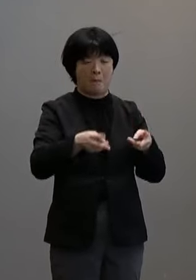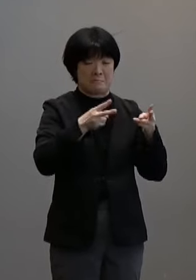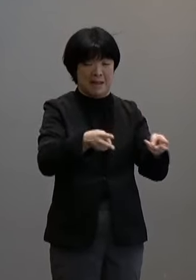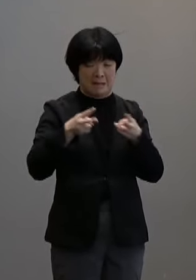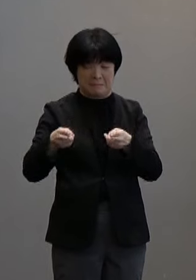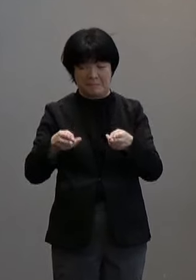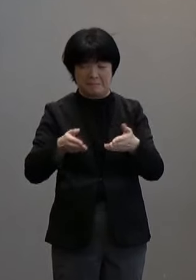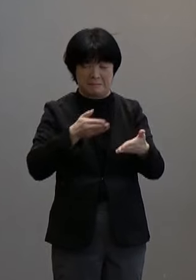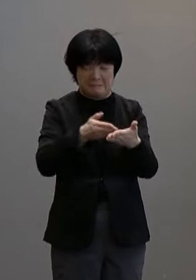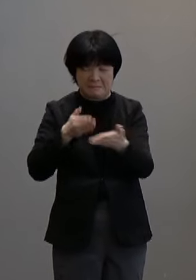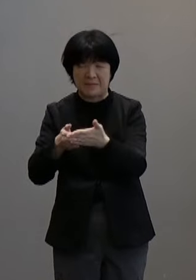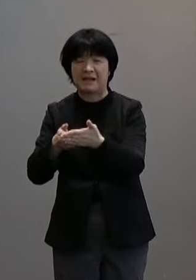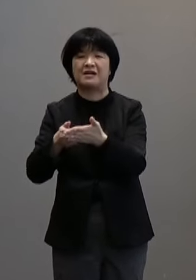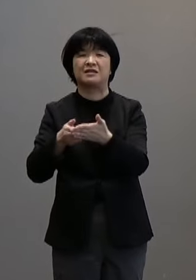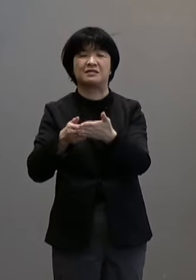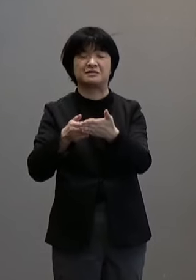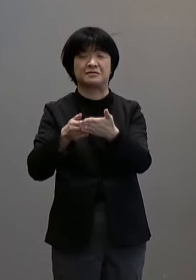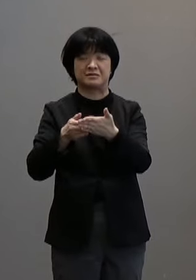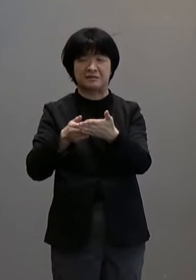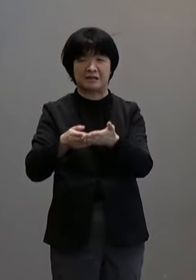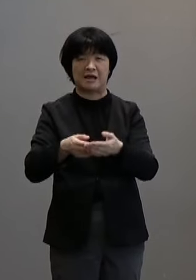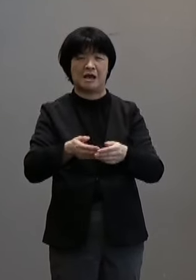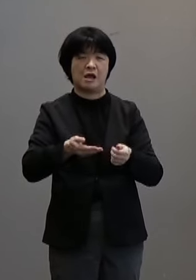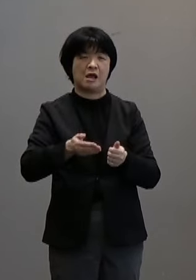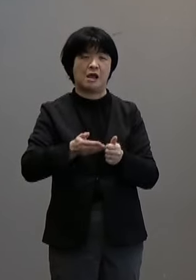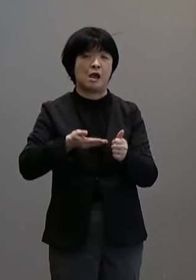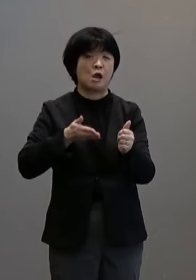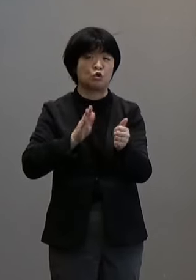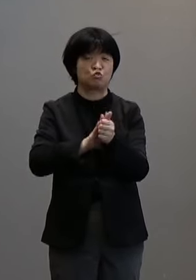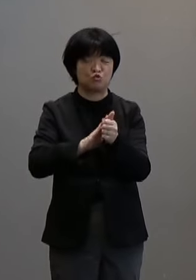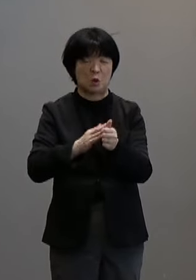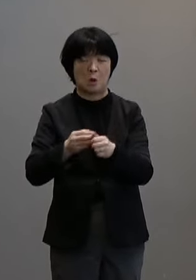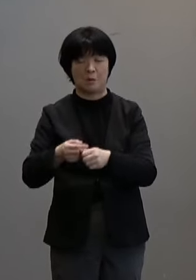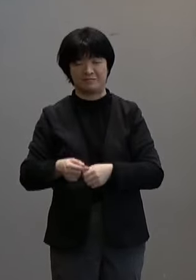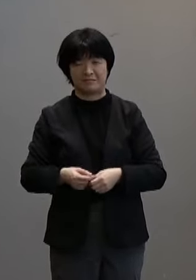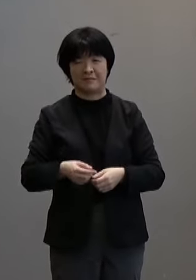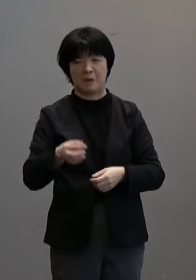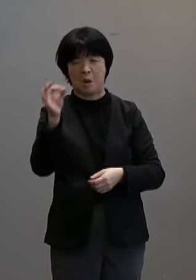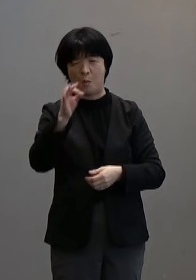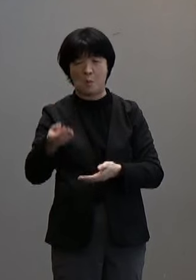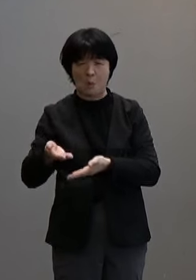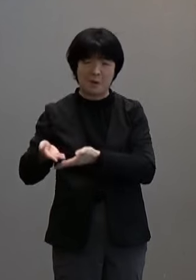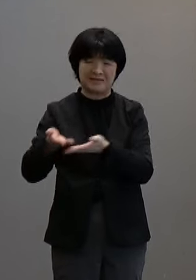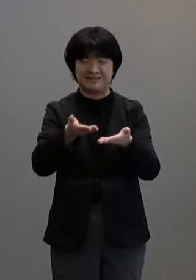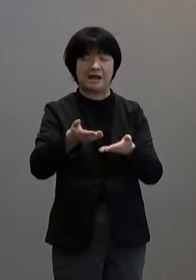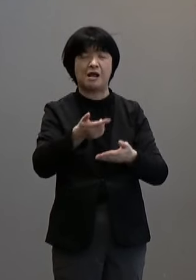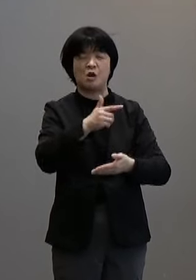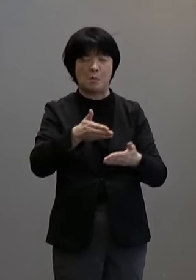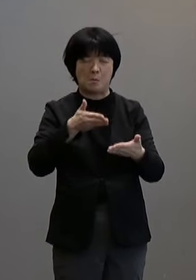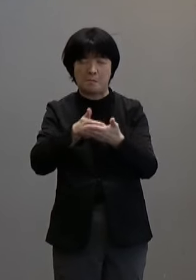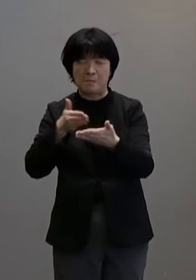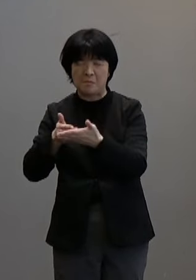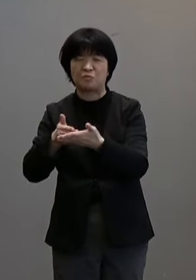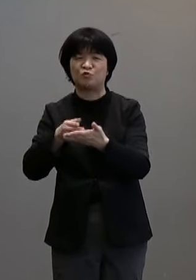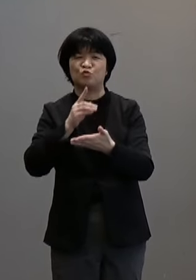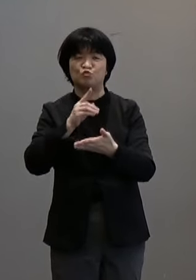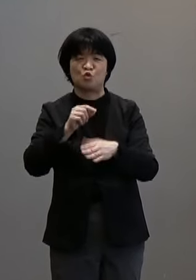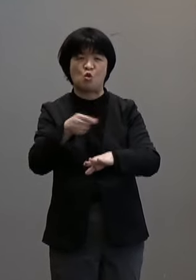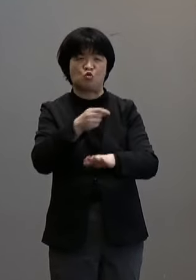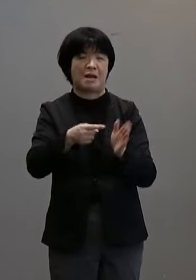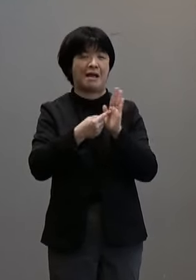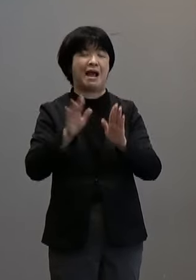もボトルネックが発生するということがですね、より顕著に現れているというふうに思いますので、今回のこの能登